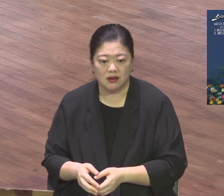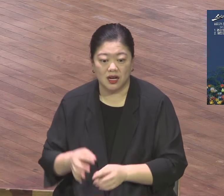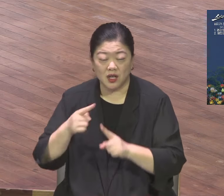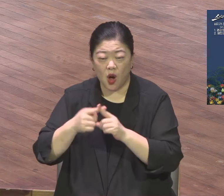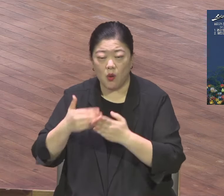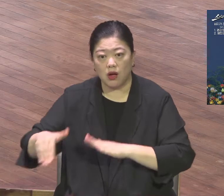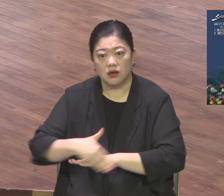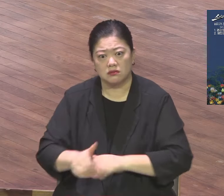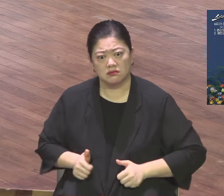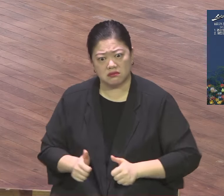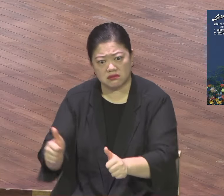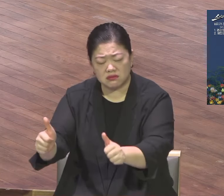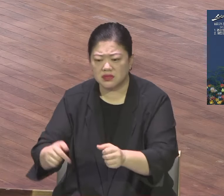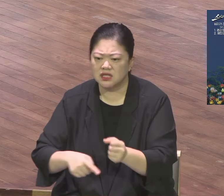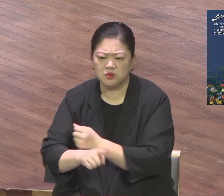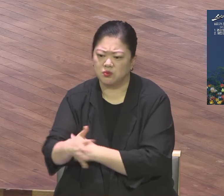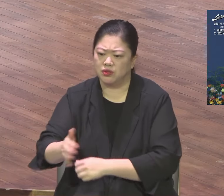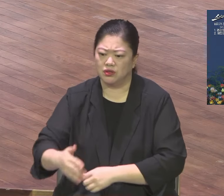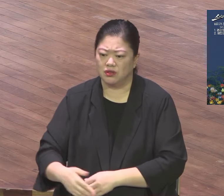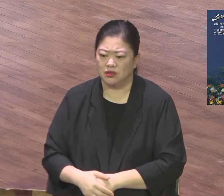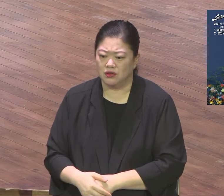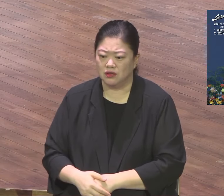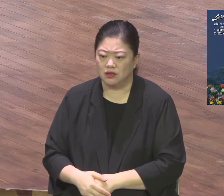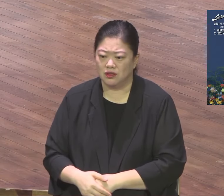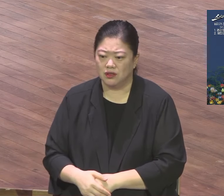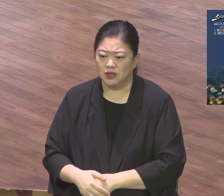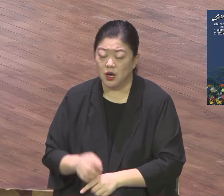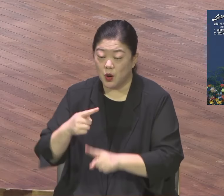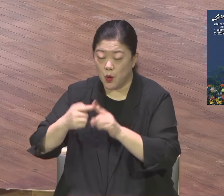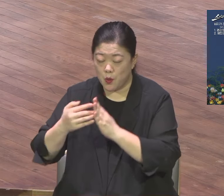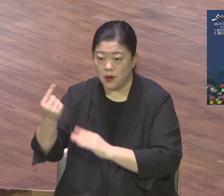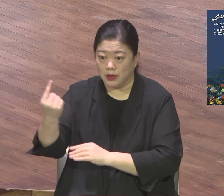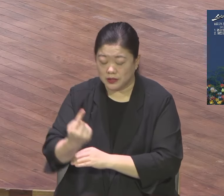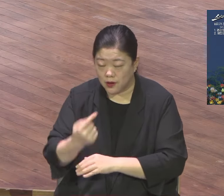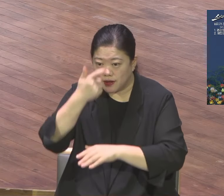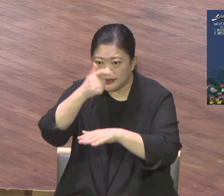그래야 성장 못하지요. 그래야 계속 자기 신부름 하잖아요.